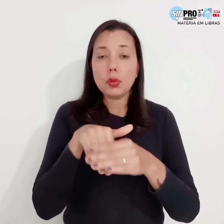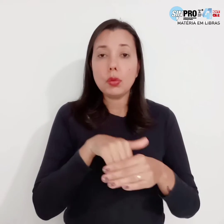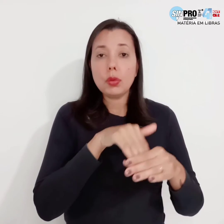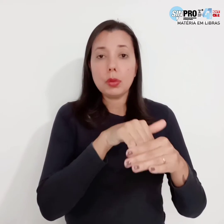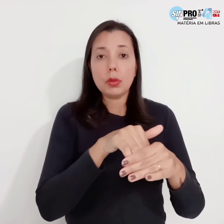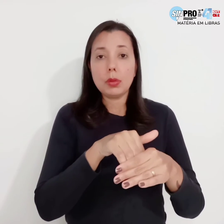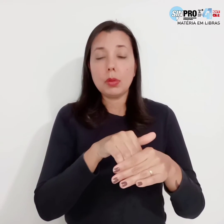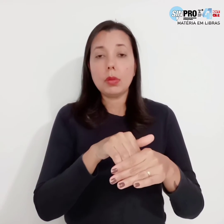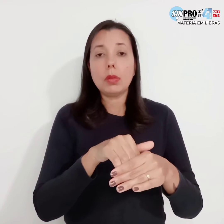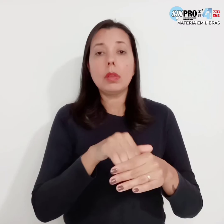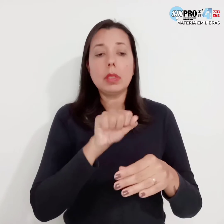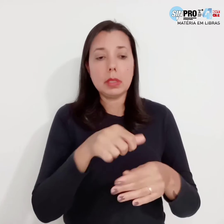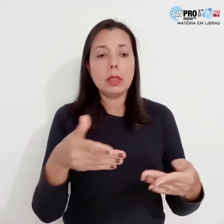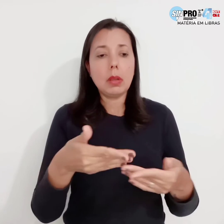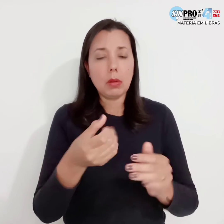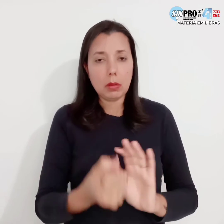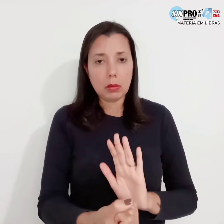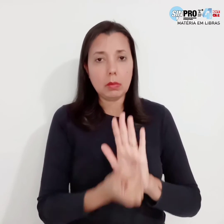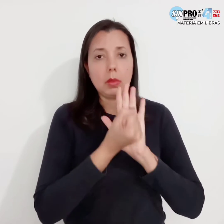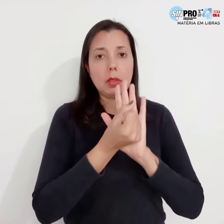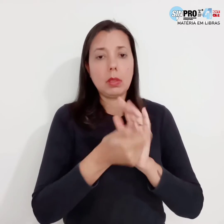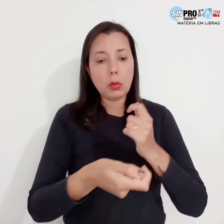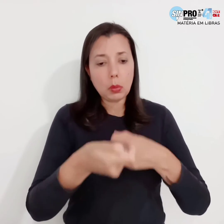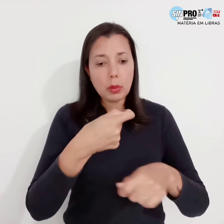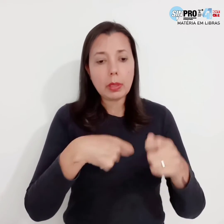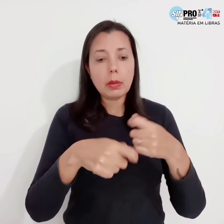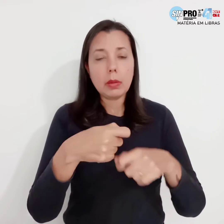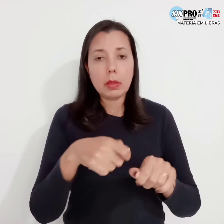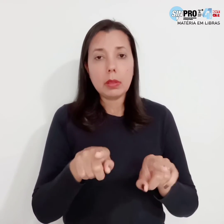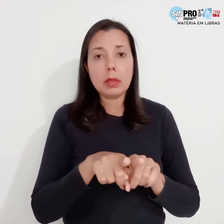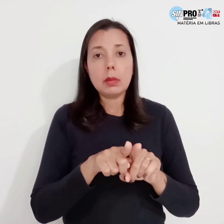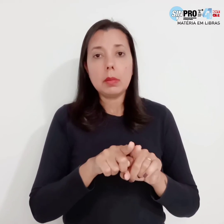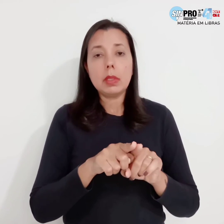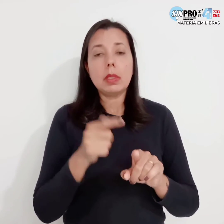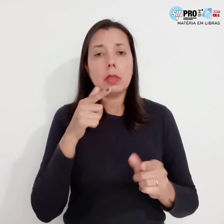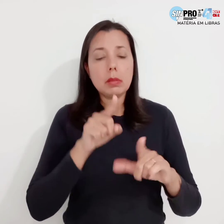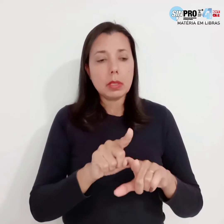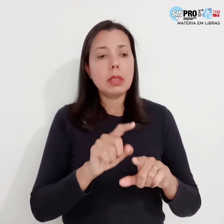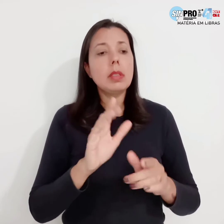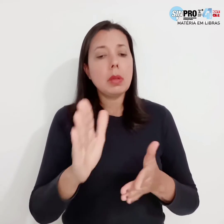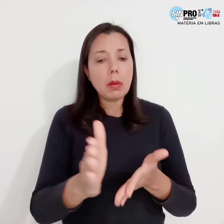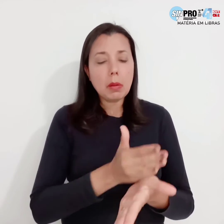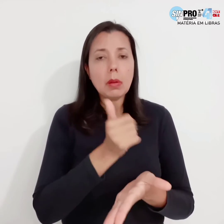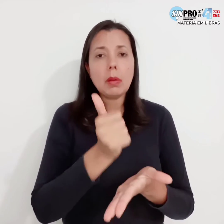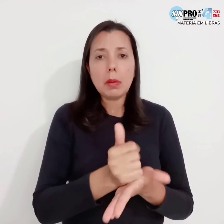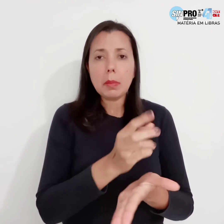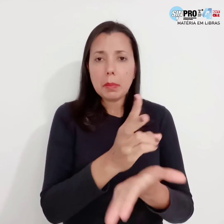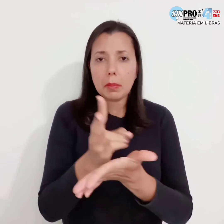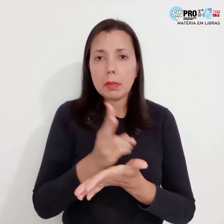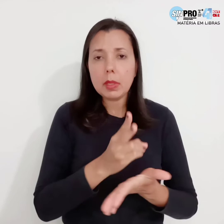em peso nesse modelo econômico, que arranca dela mesma de 20